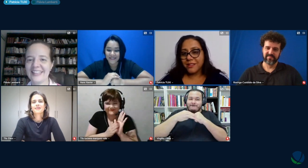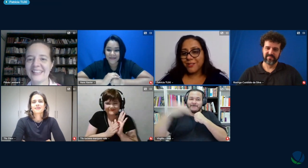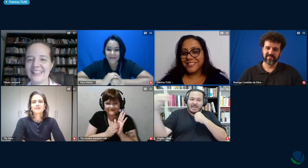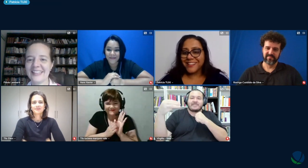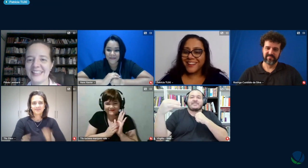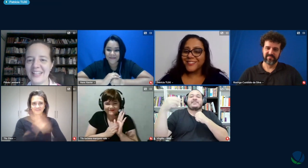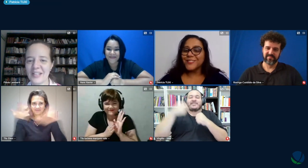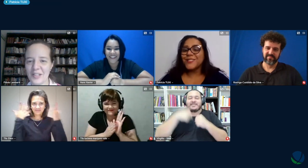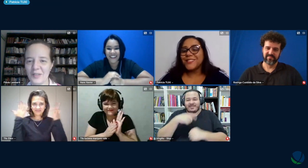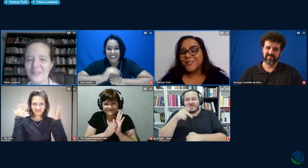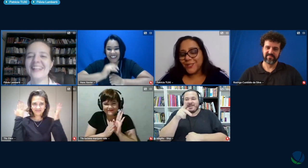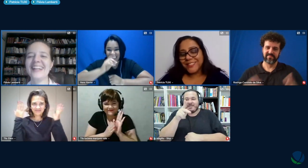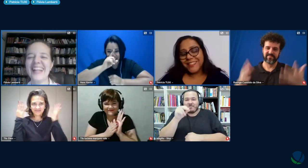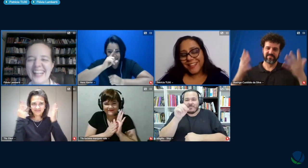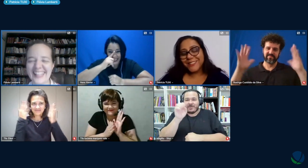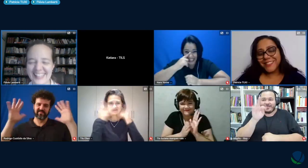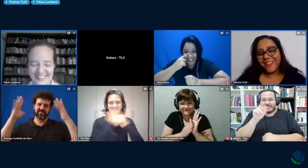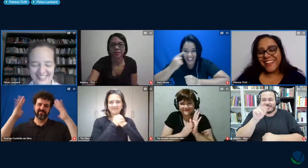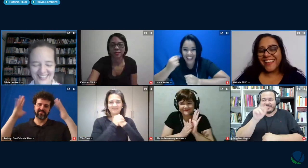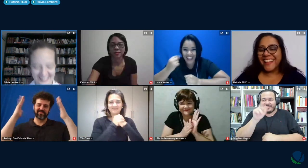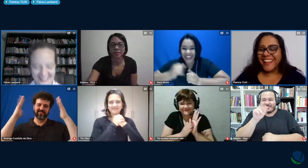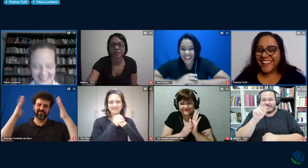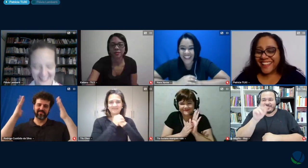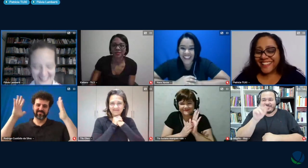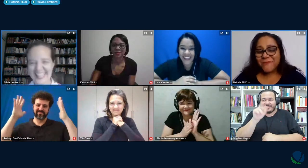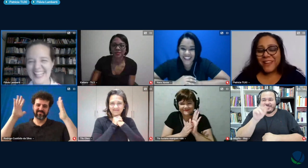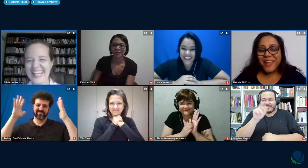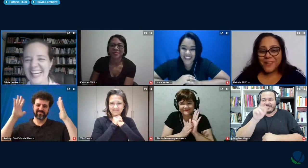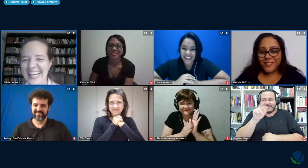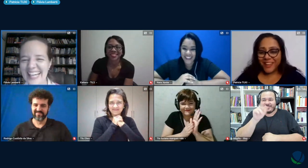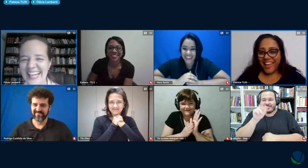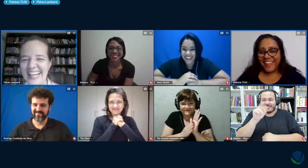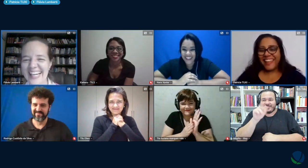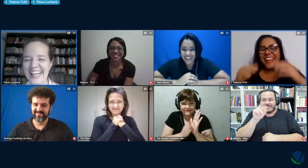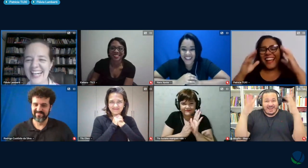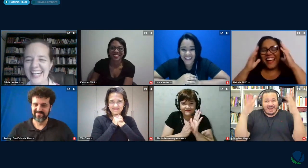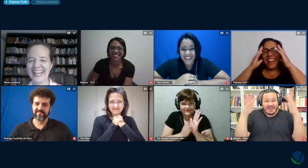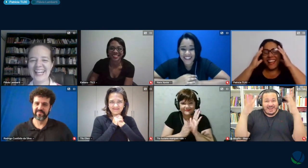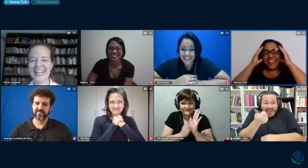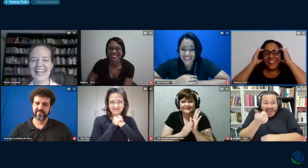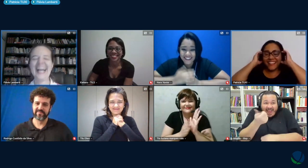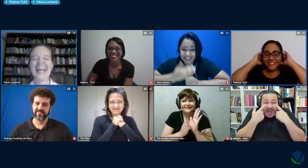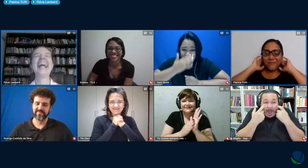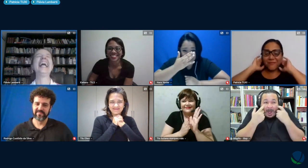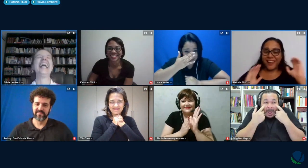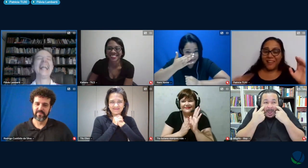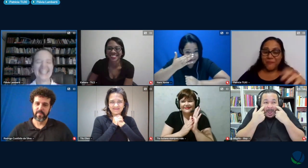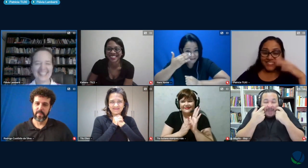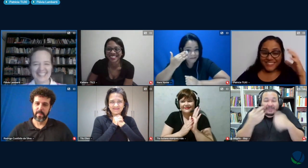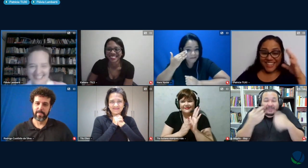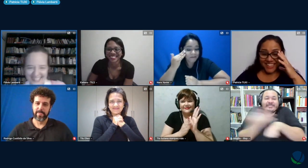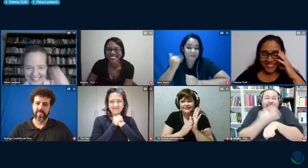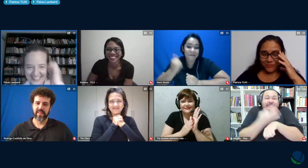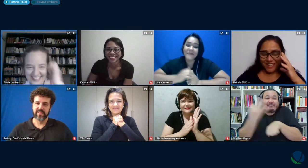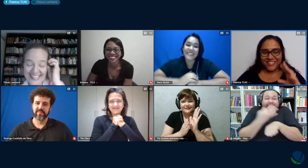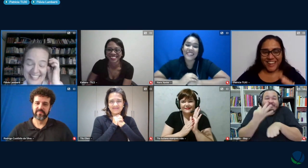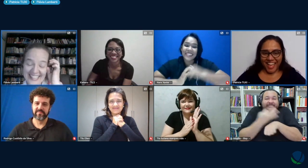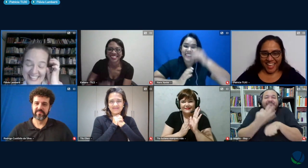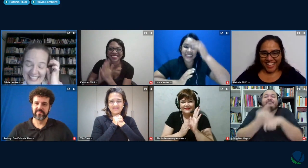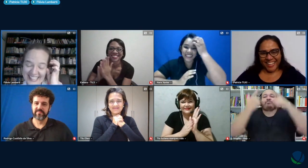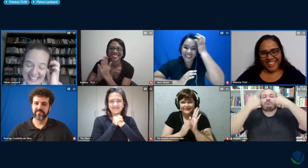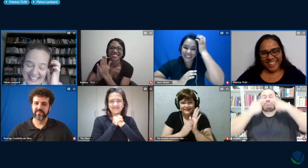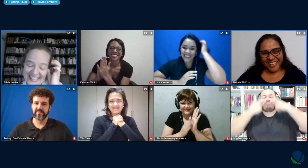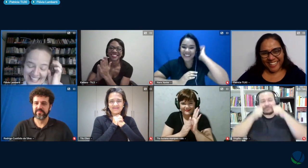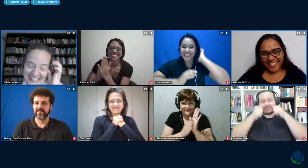de pós-graduação dos estudos. Demorei para chorar. Demorei bastante para